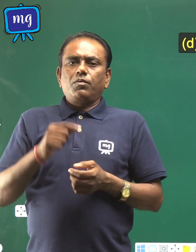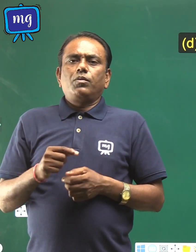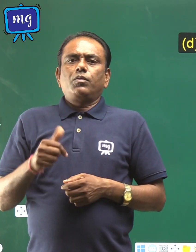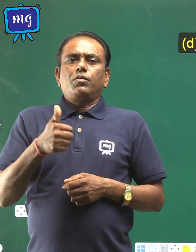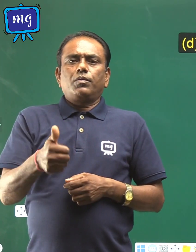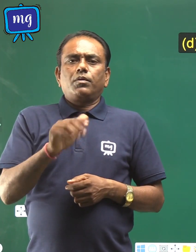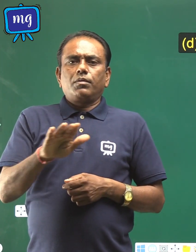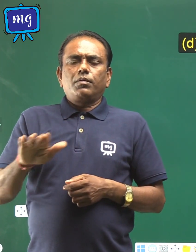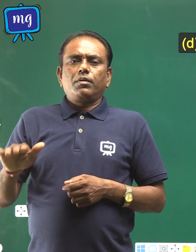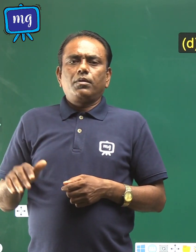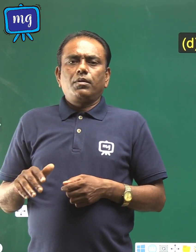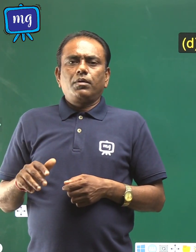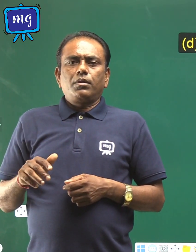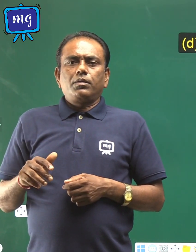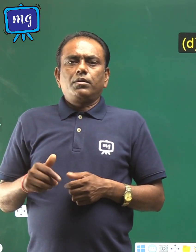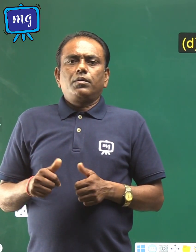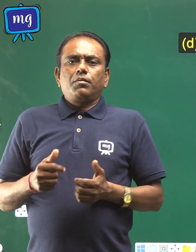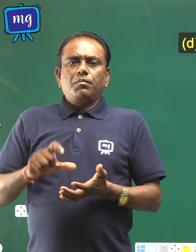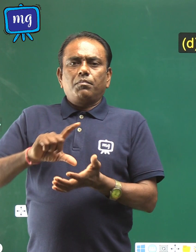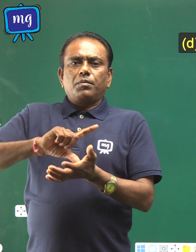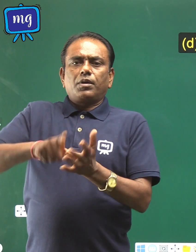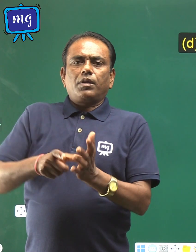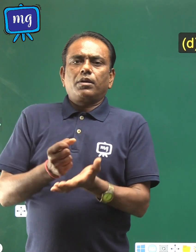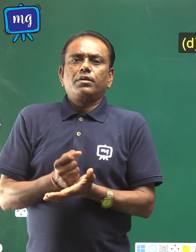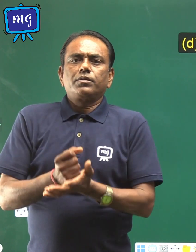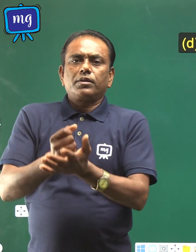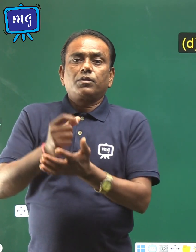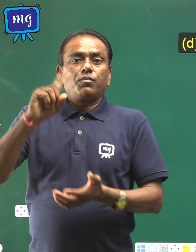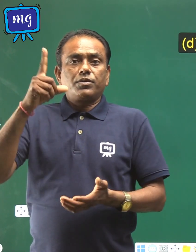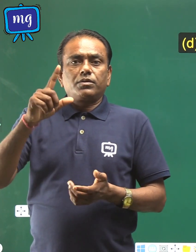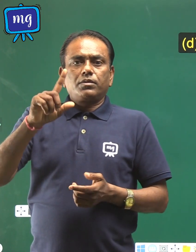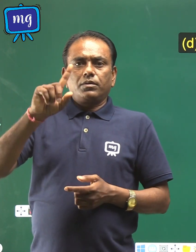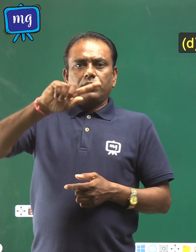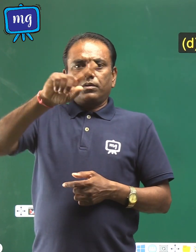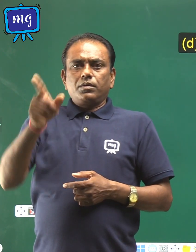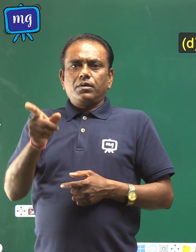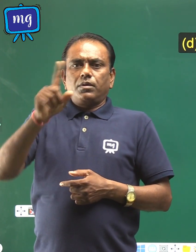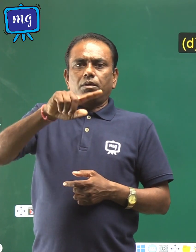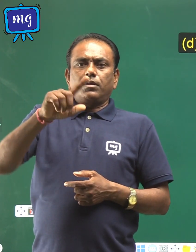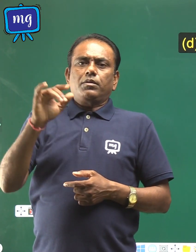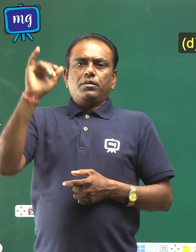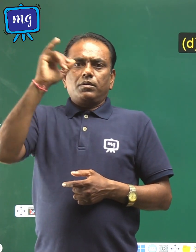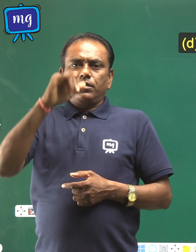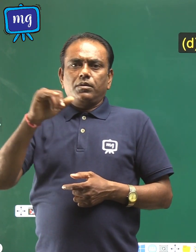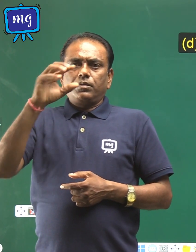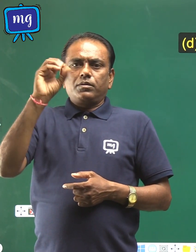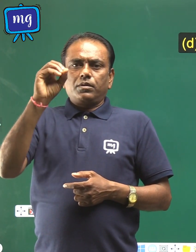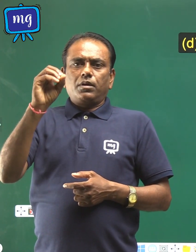ठीक है बच्चों, तो प्रकार की सहायता से जो हम पहला चाप काटेंगे वो 60 डिग्री